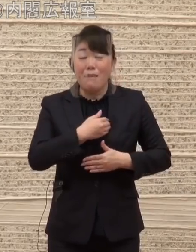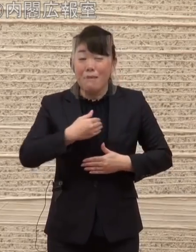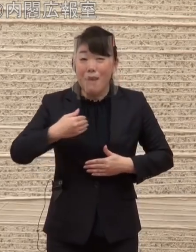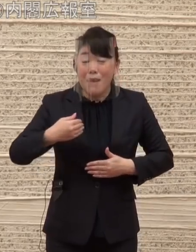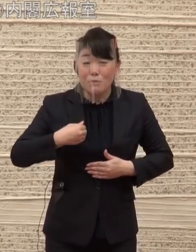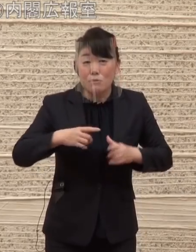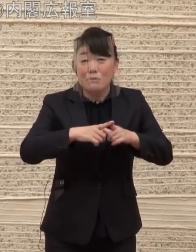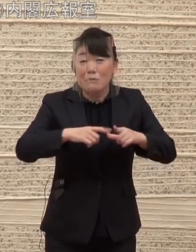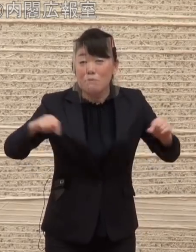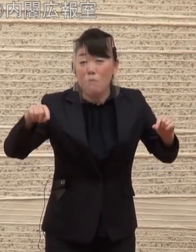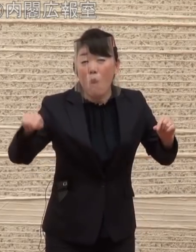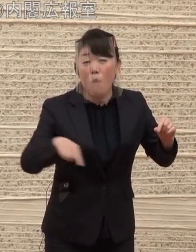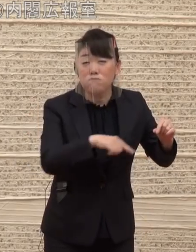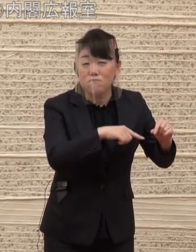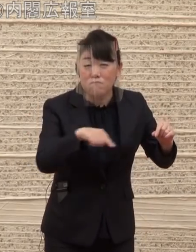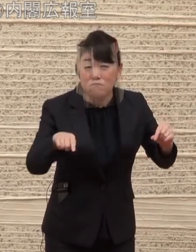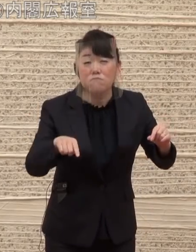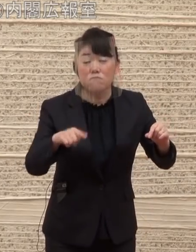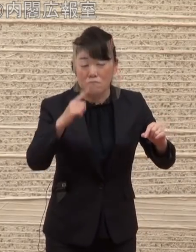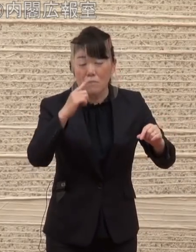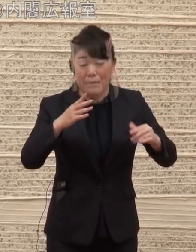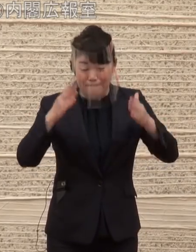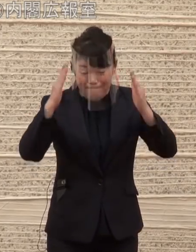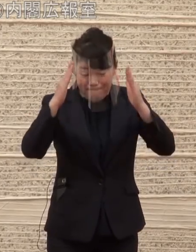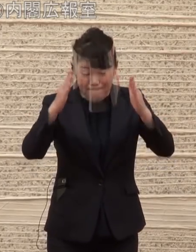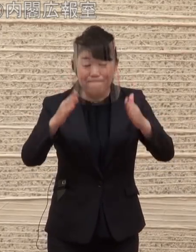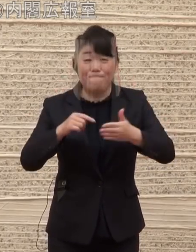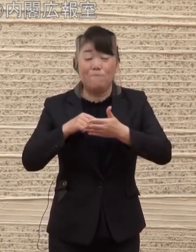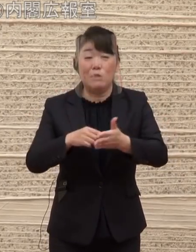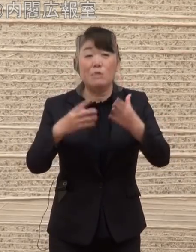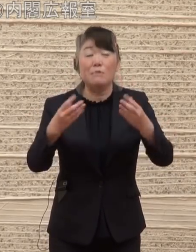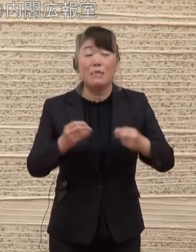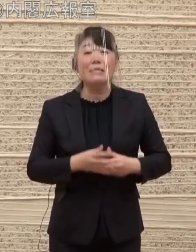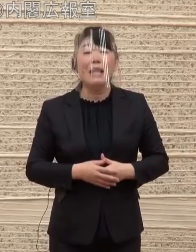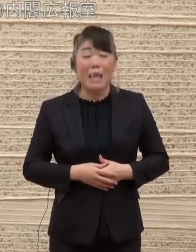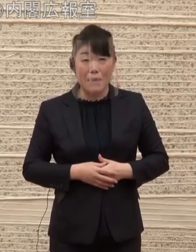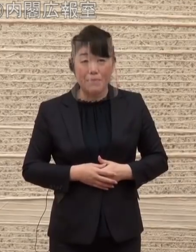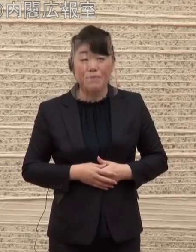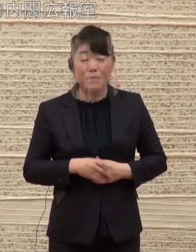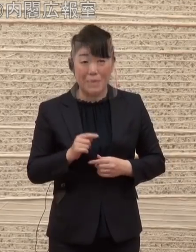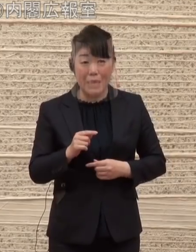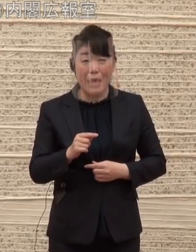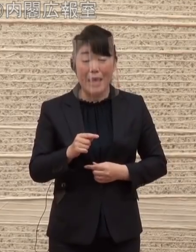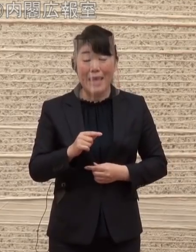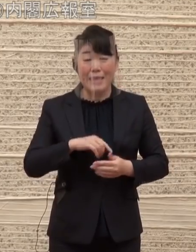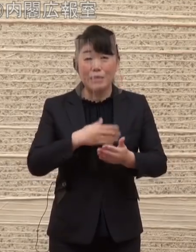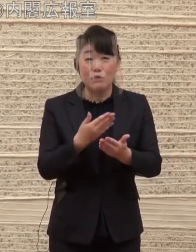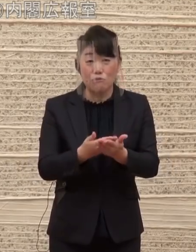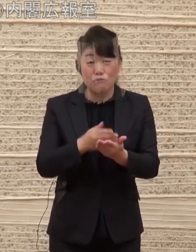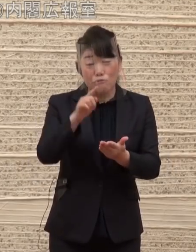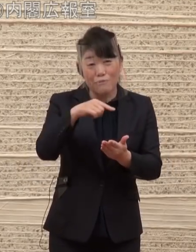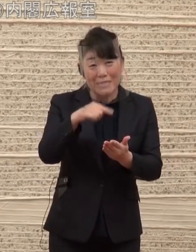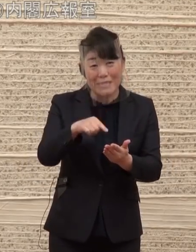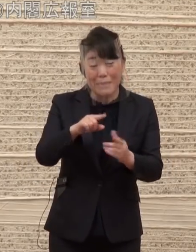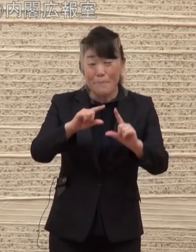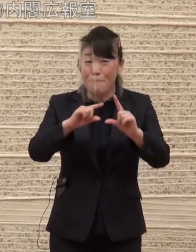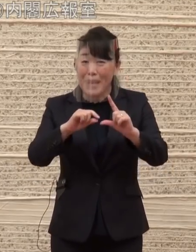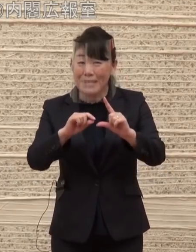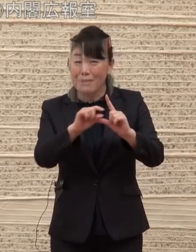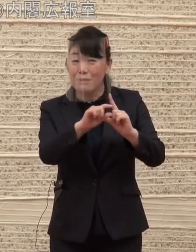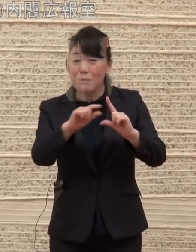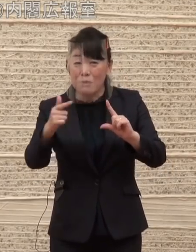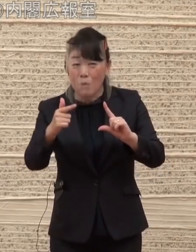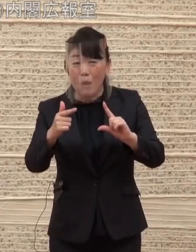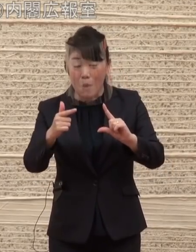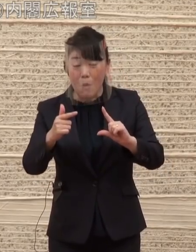全力を尽くしてきましたそういう中に置いたは必要率や有効求人倍率とうとう非常に重視してきたアジアでございますが